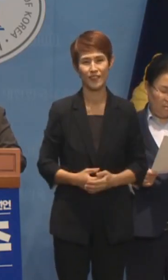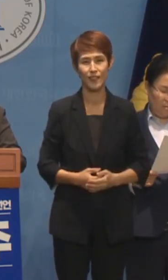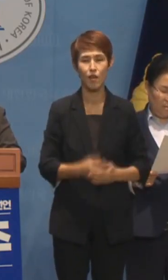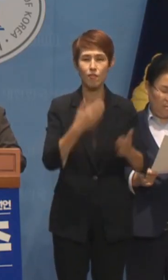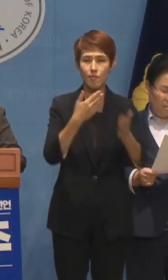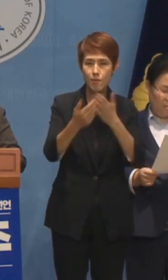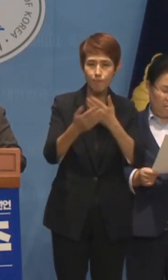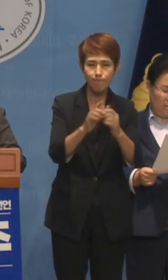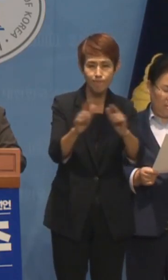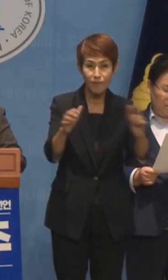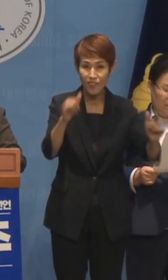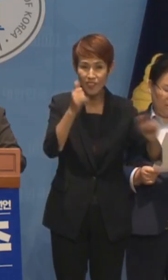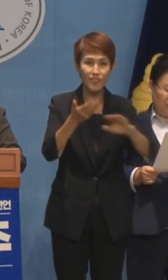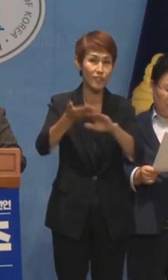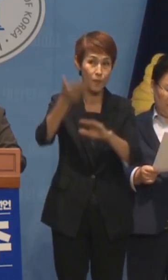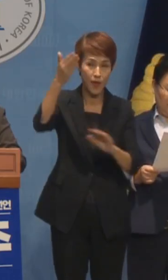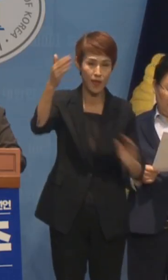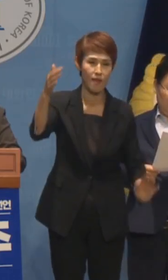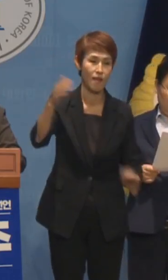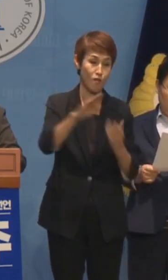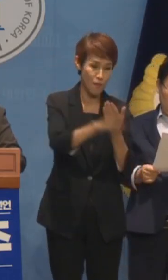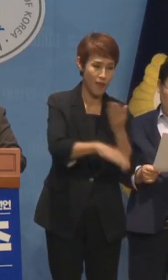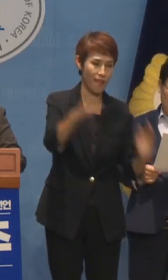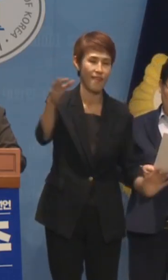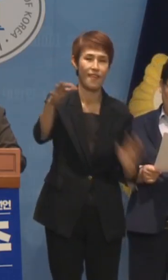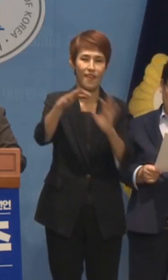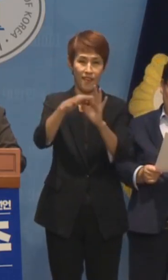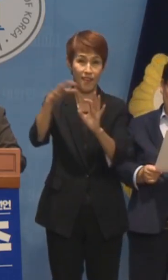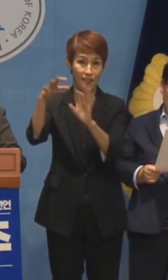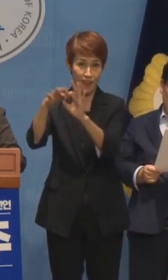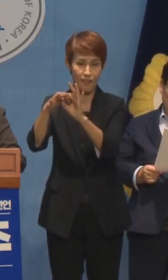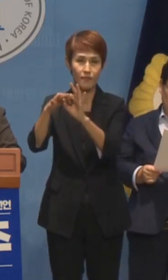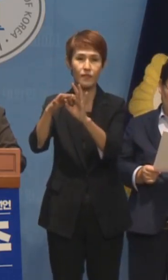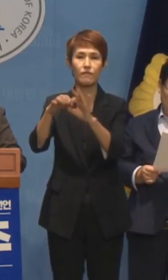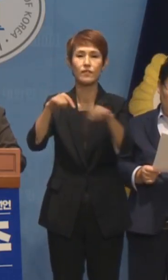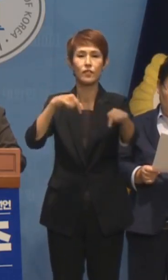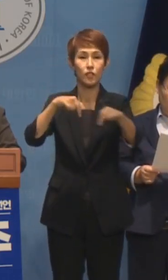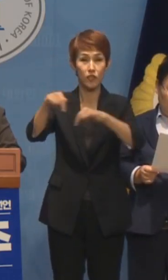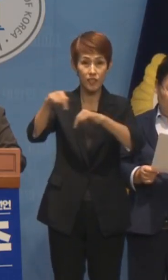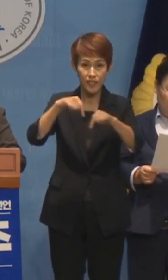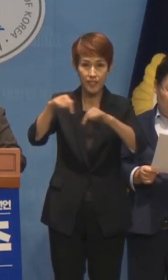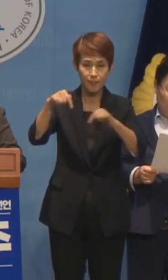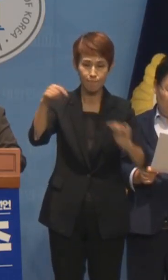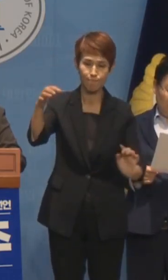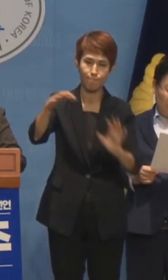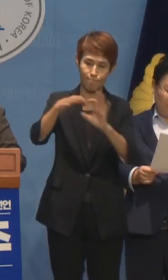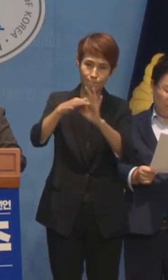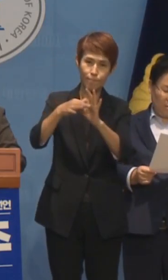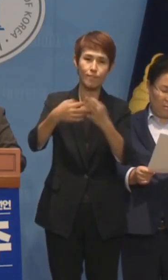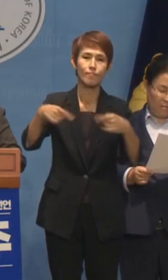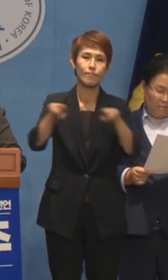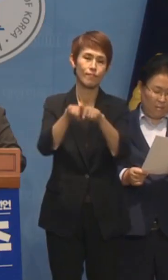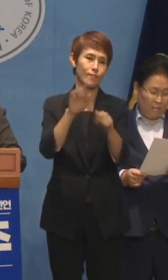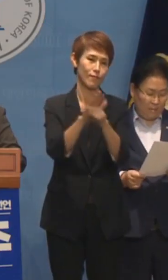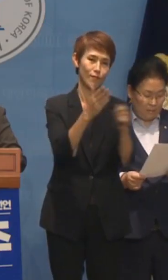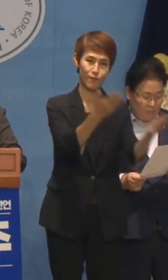경험을 가지고 있는 선배들과 매칭을 통해 정치적 경로를 탐색할 수 있도록